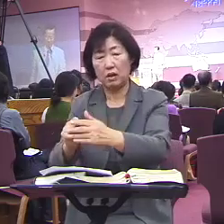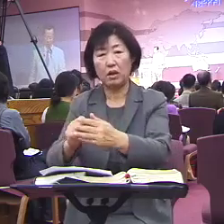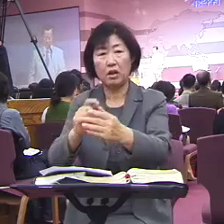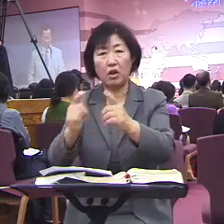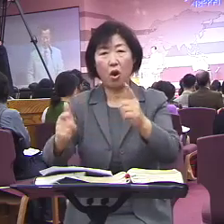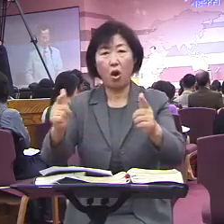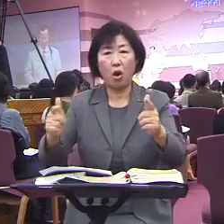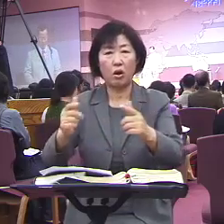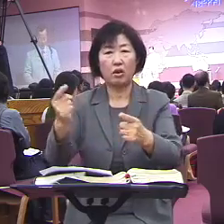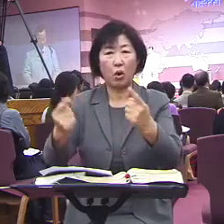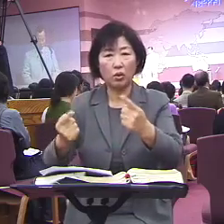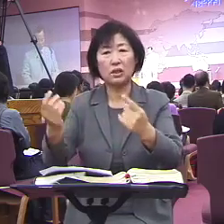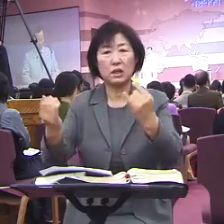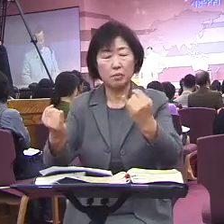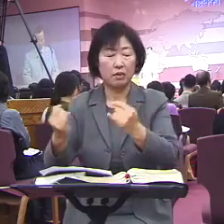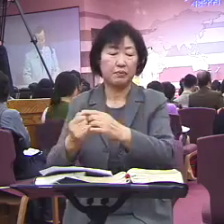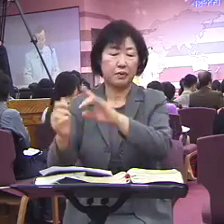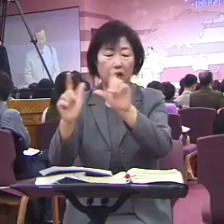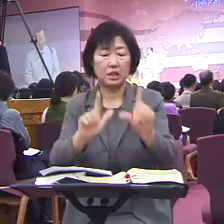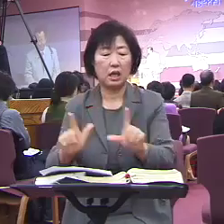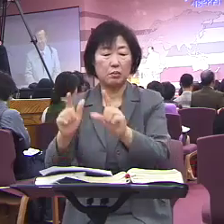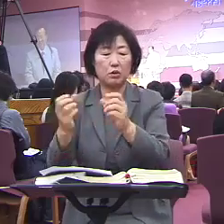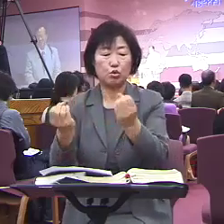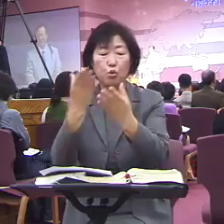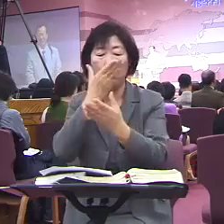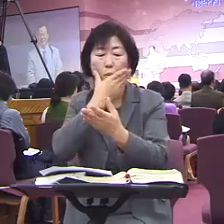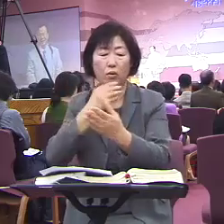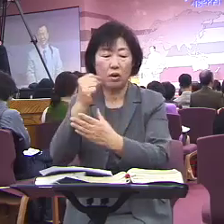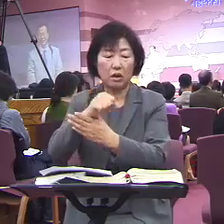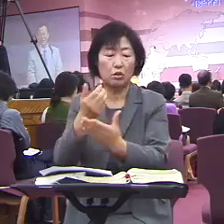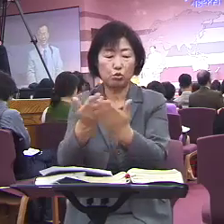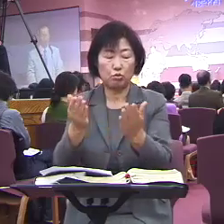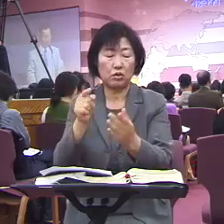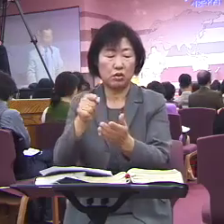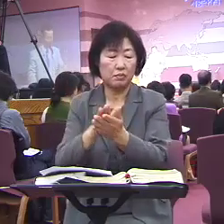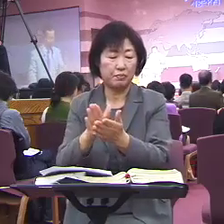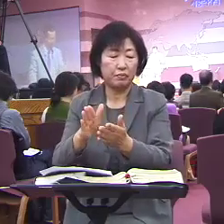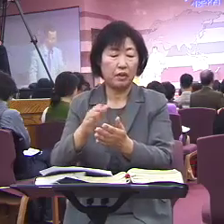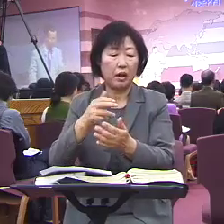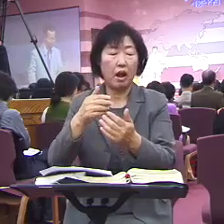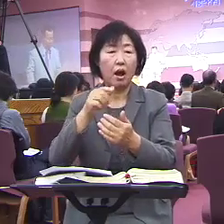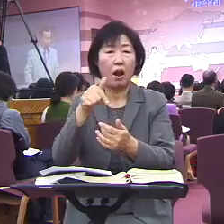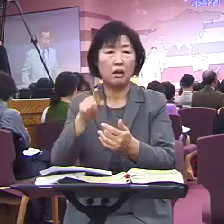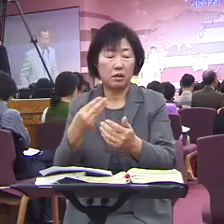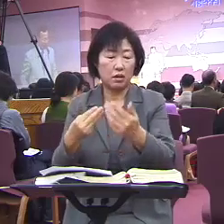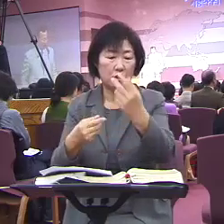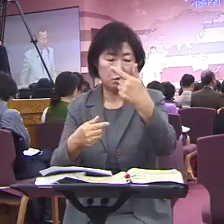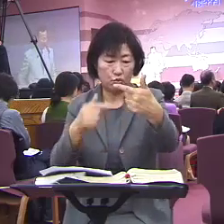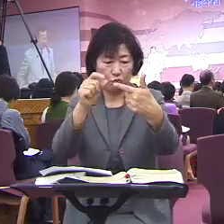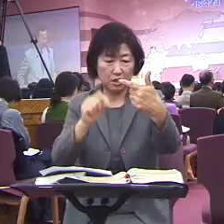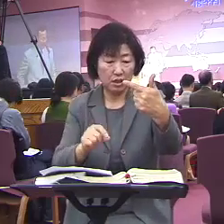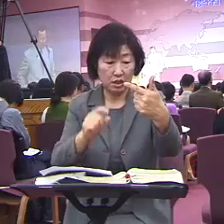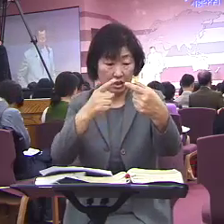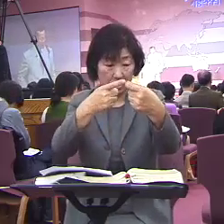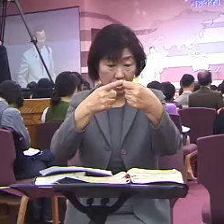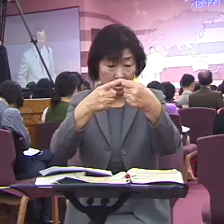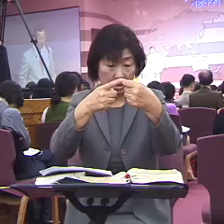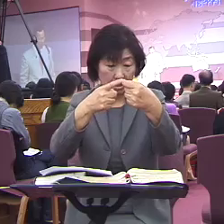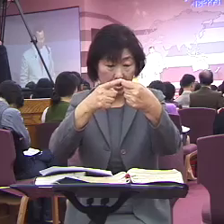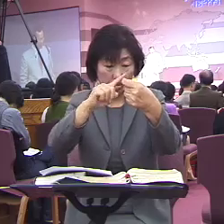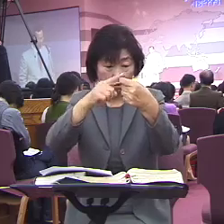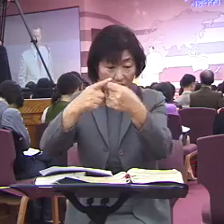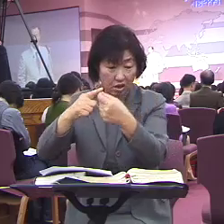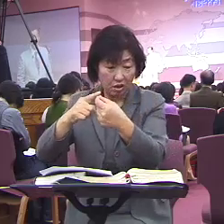형제 자매들과 사는 그 축복을 허락하신 것입니다. 그래서 이 갈라디아서 6장 첫